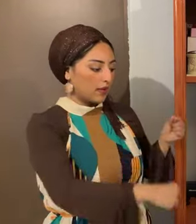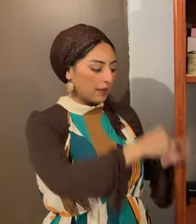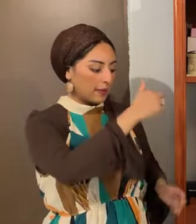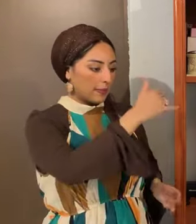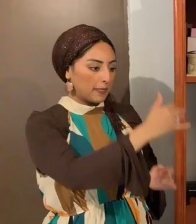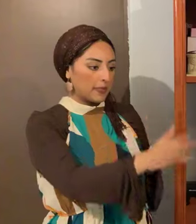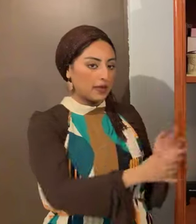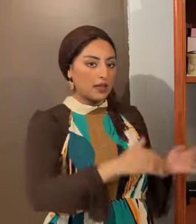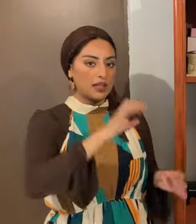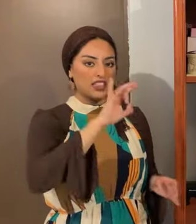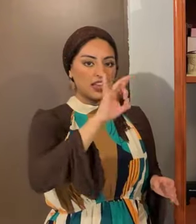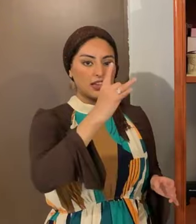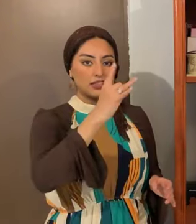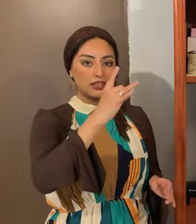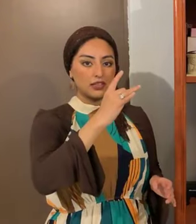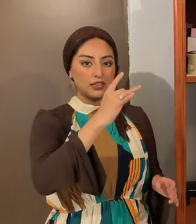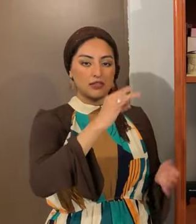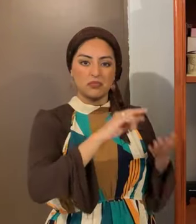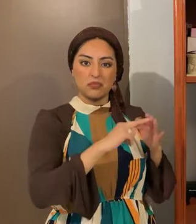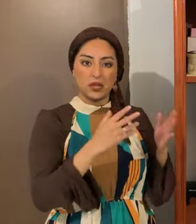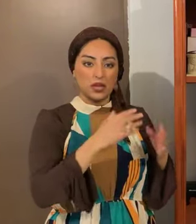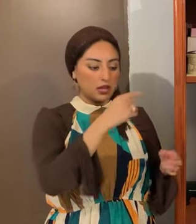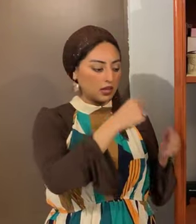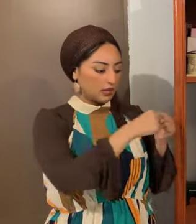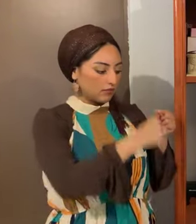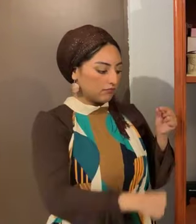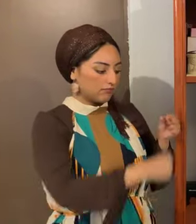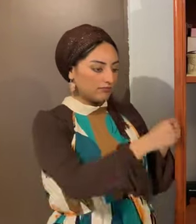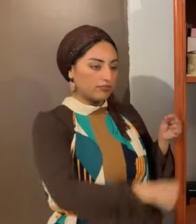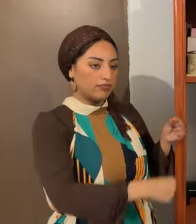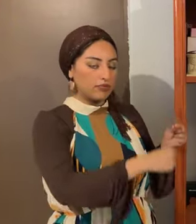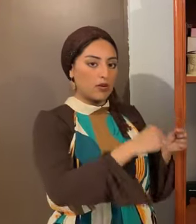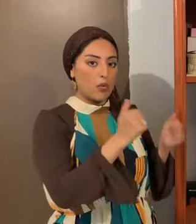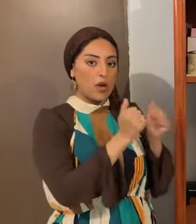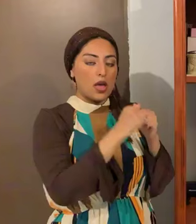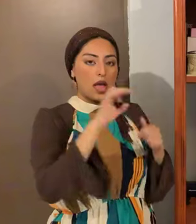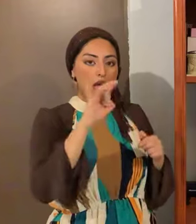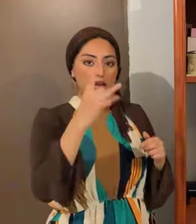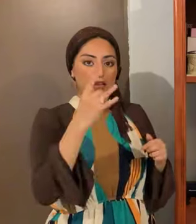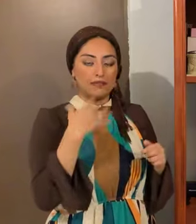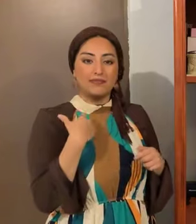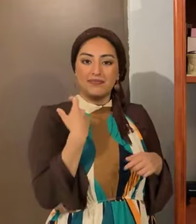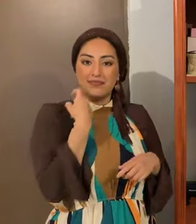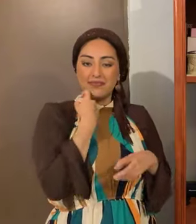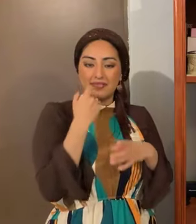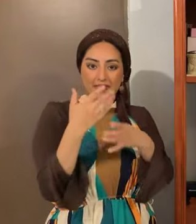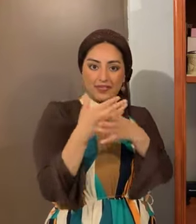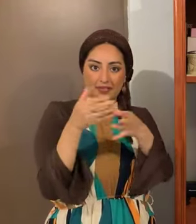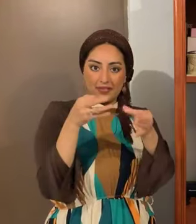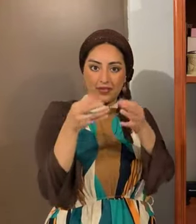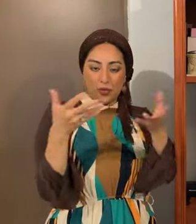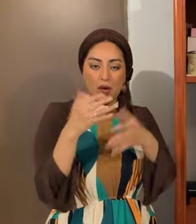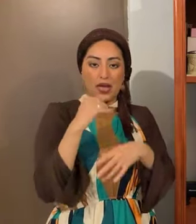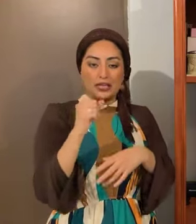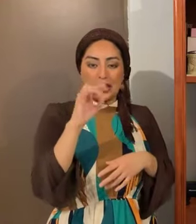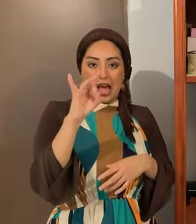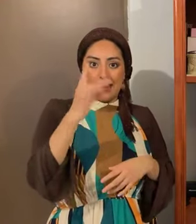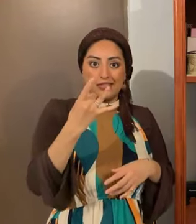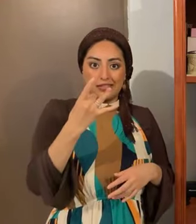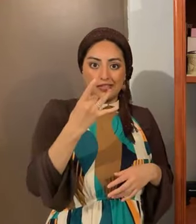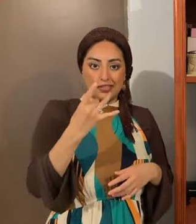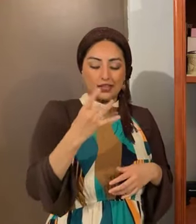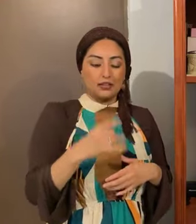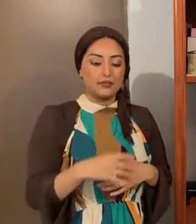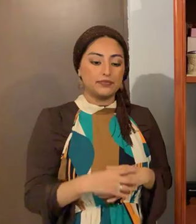para dirigir. Entonces estaban afinadas en la octava. Ya hace rato platicamos que es una octava. Ahorita vamos a